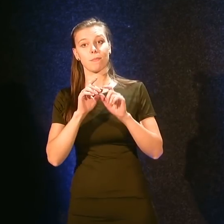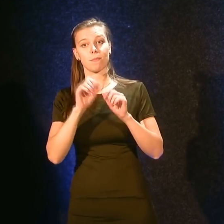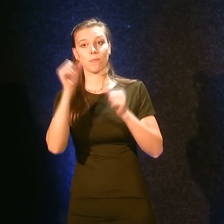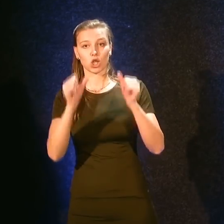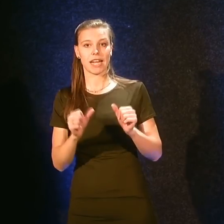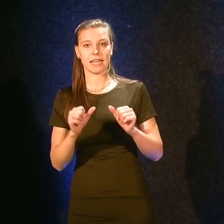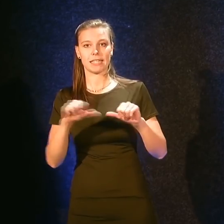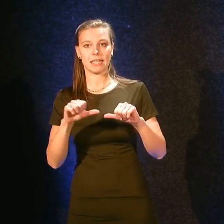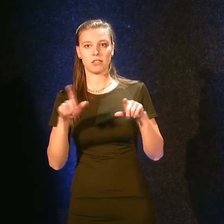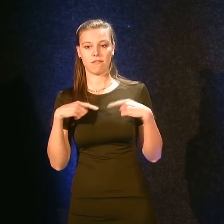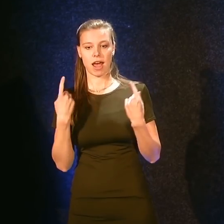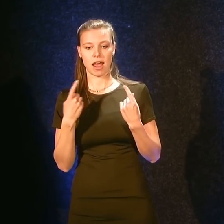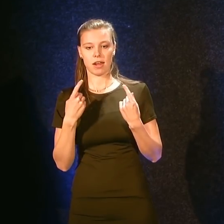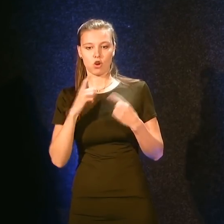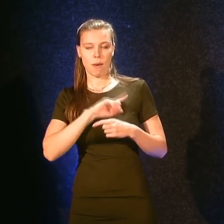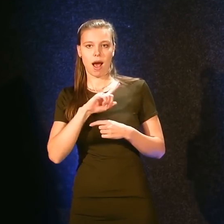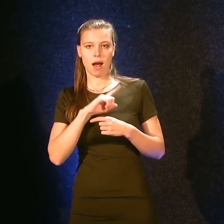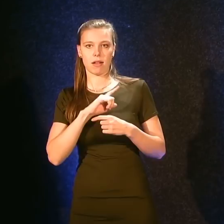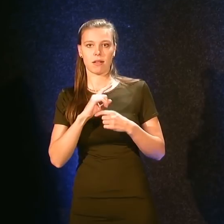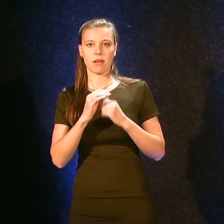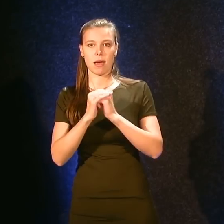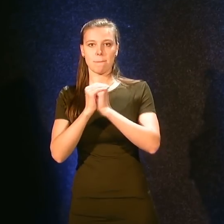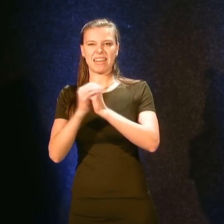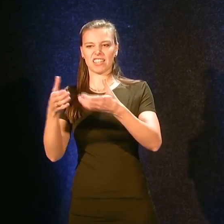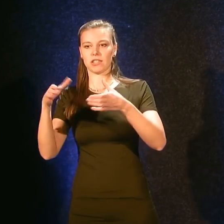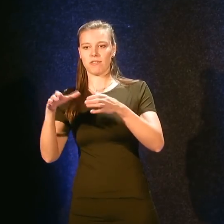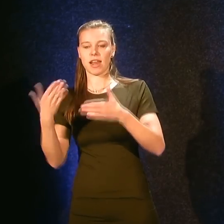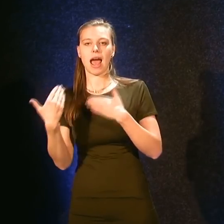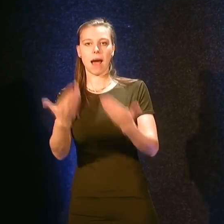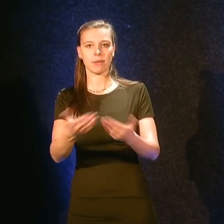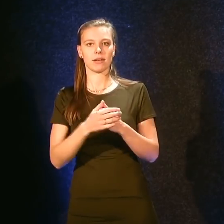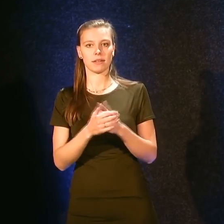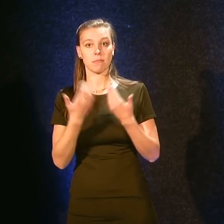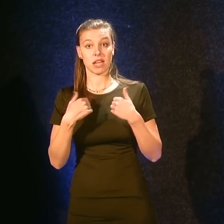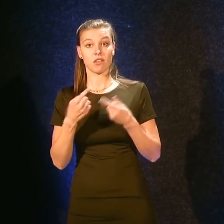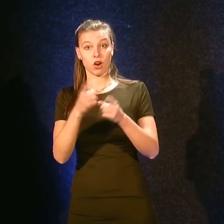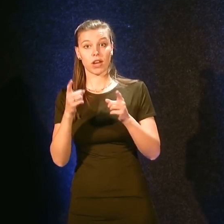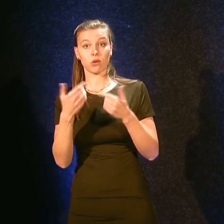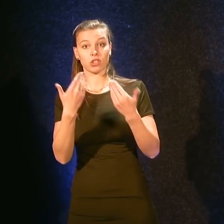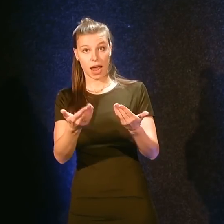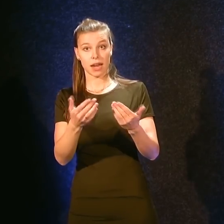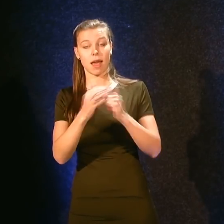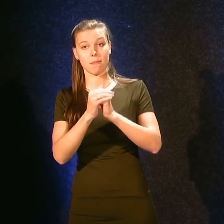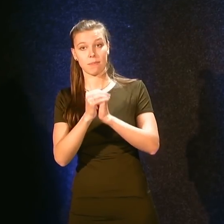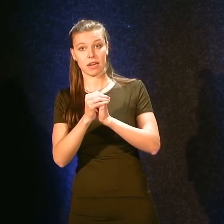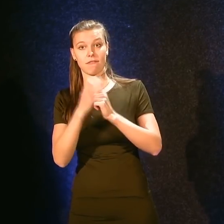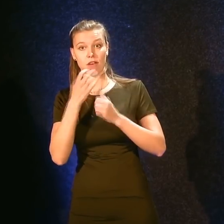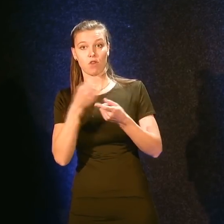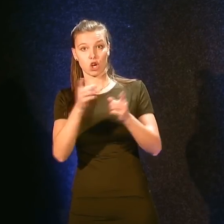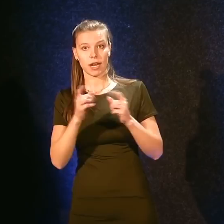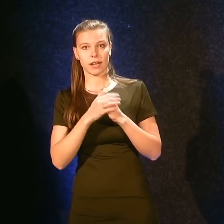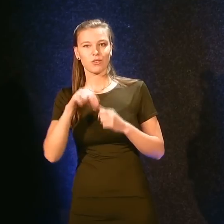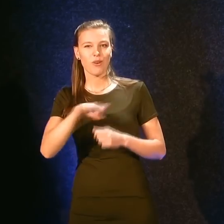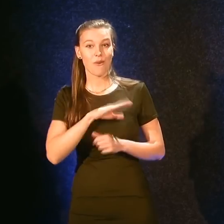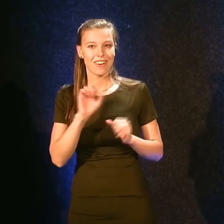zijn we gewoon om ministry aan te bieden. Mensen die er voor je willen zijn, die voor je willen bidden. En dat kan nu